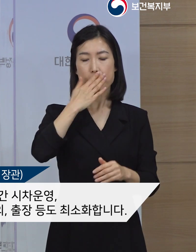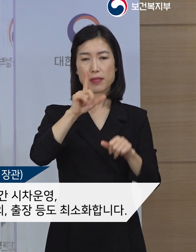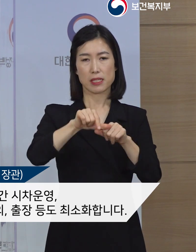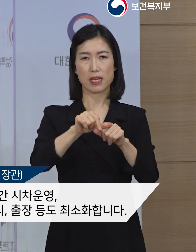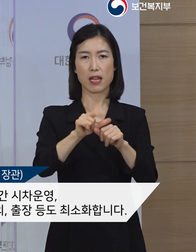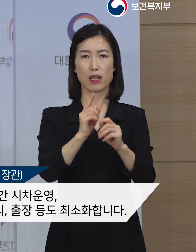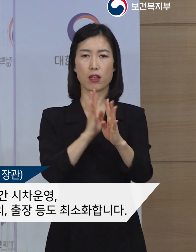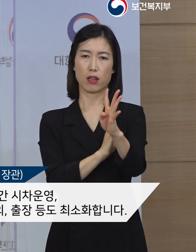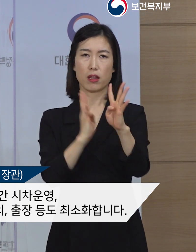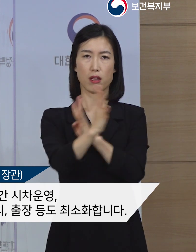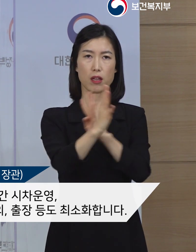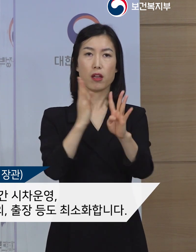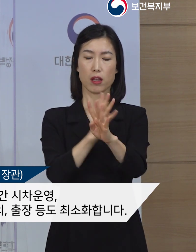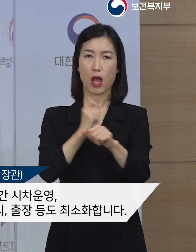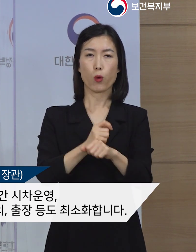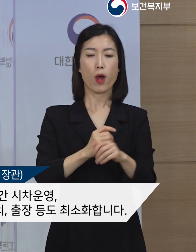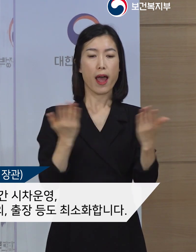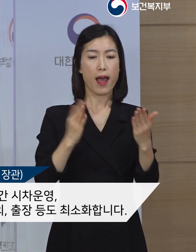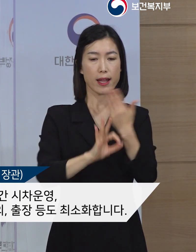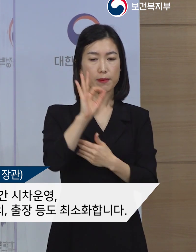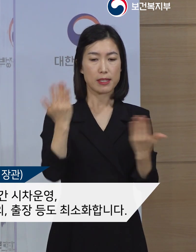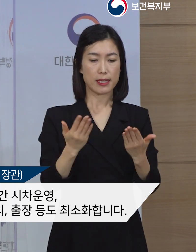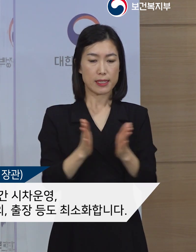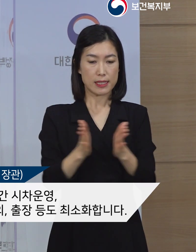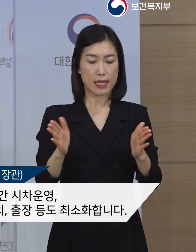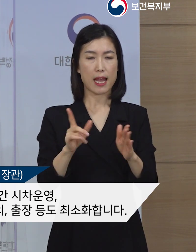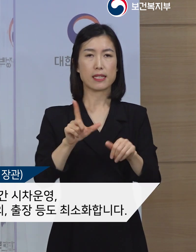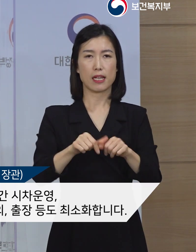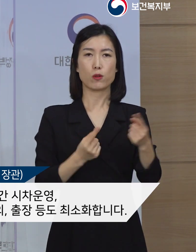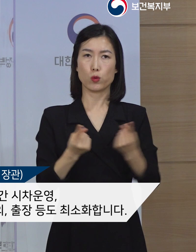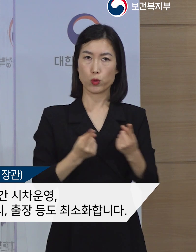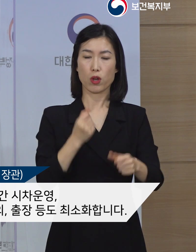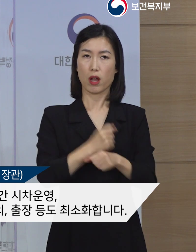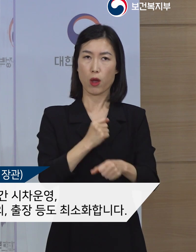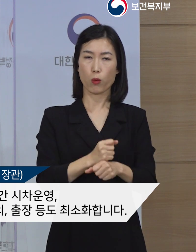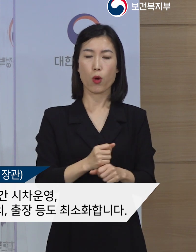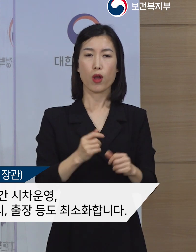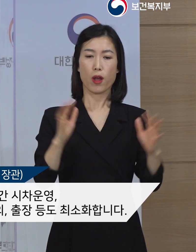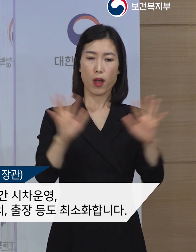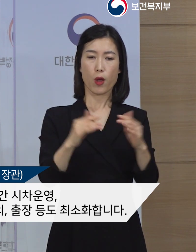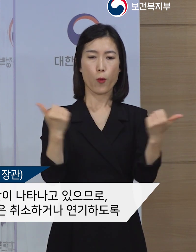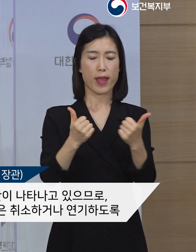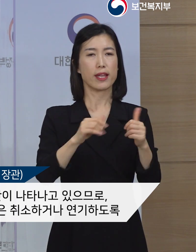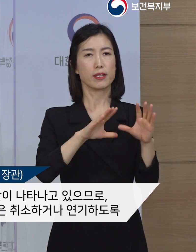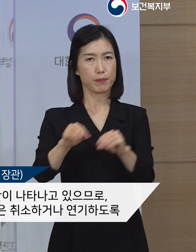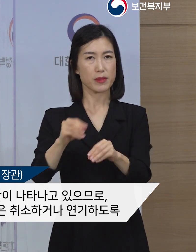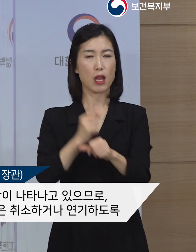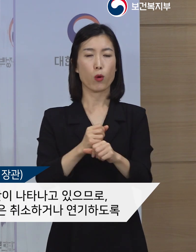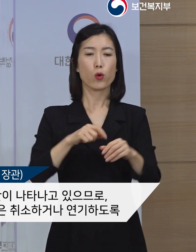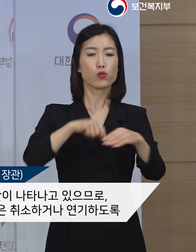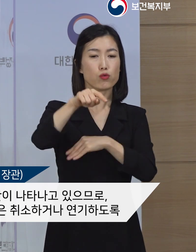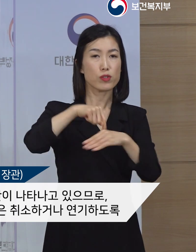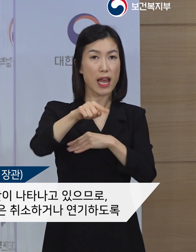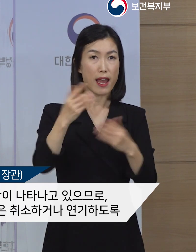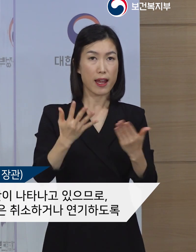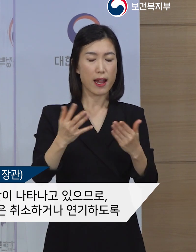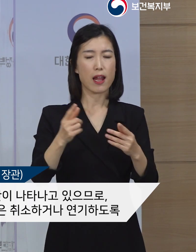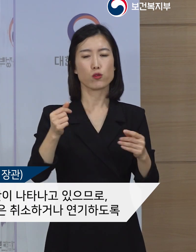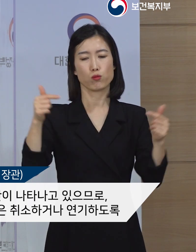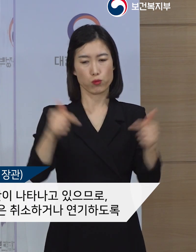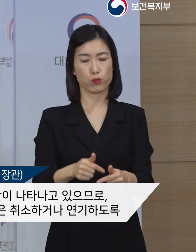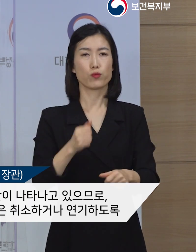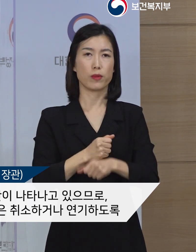출퇴근제를 실시합니다. 가급적 대면회의, 출장 등도 최소화합니다. 아울러